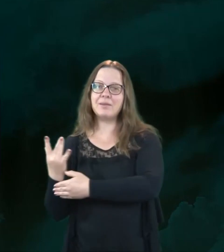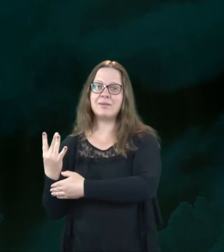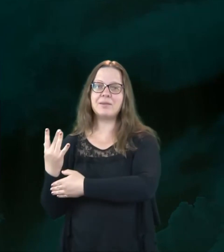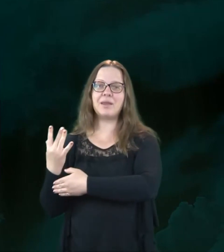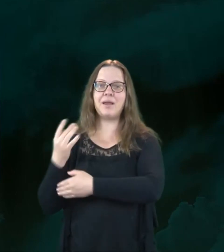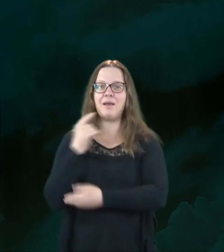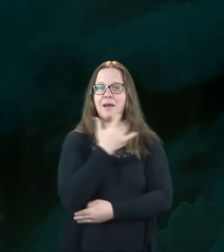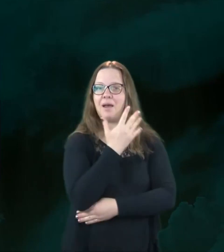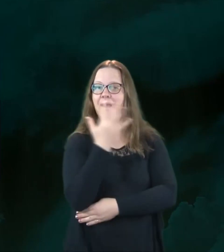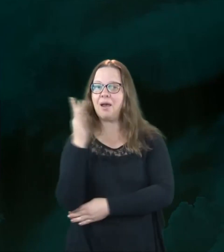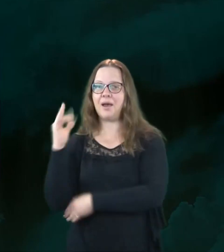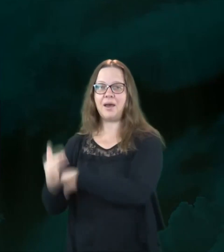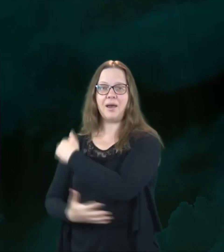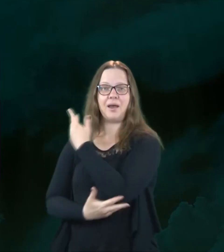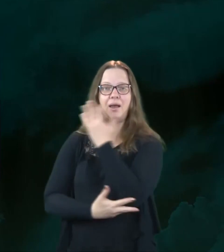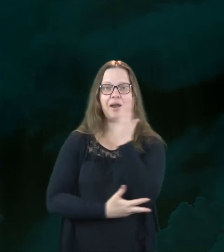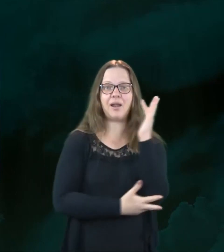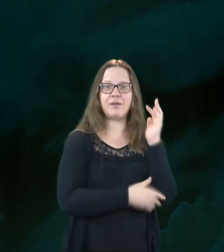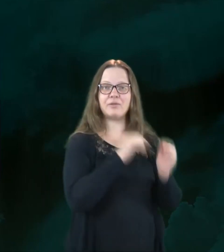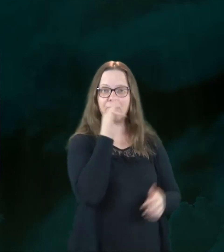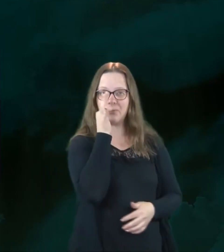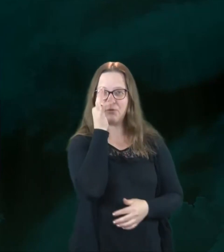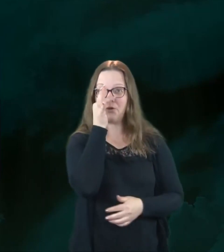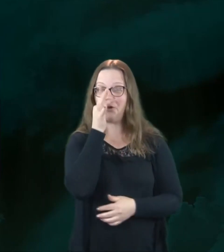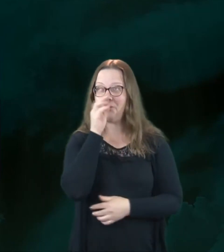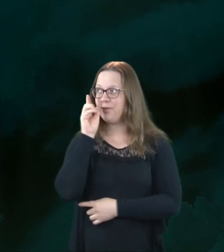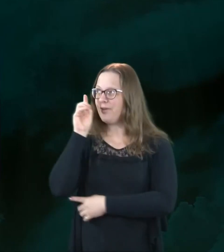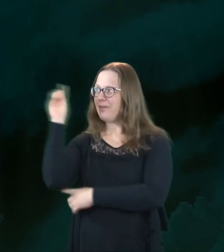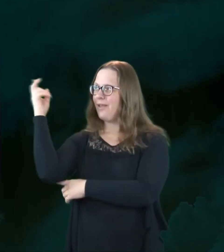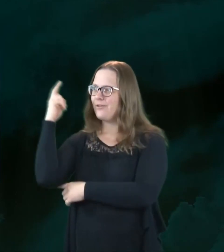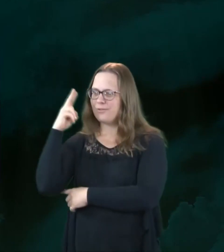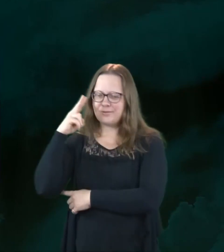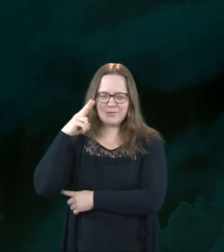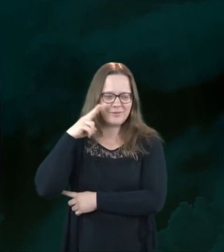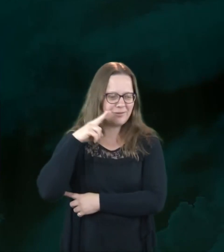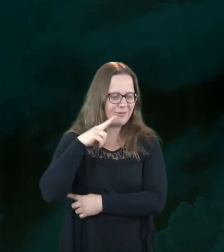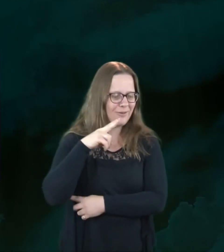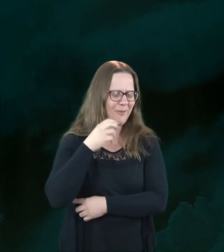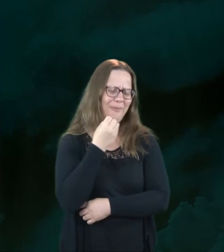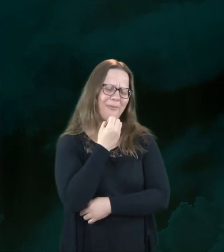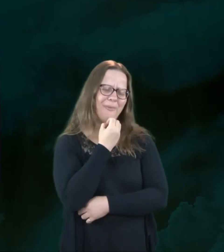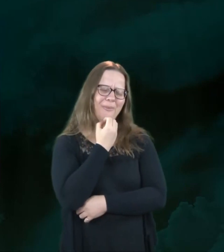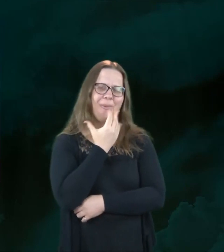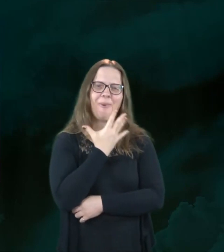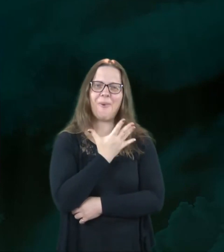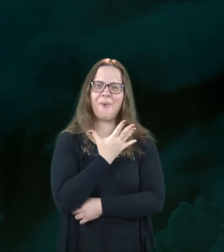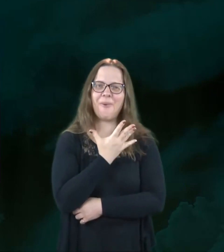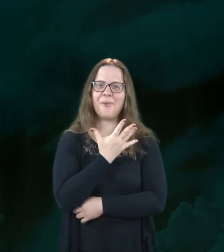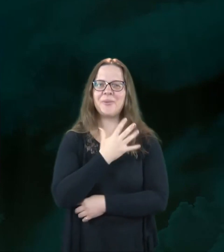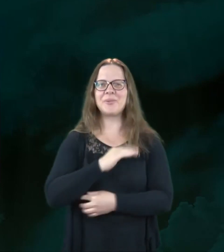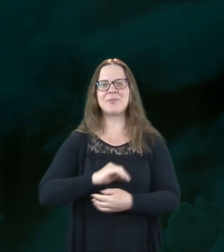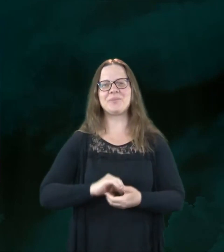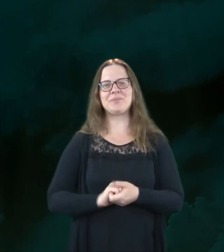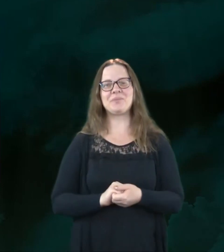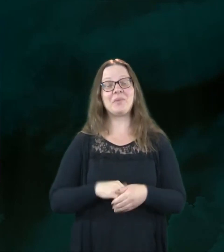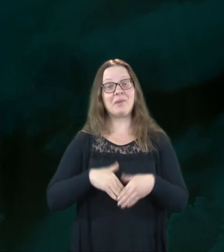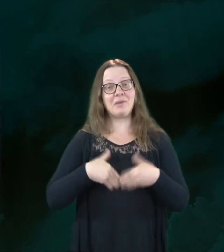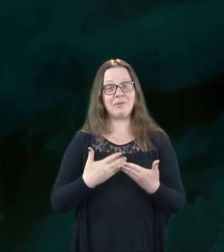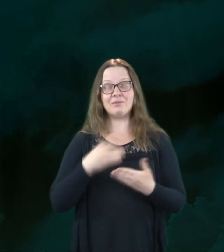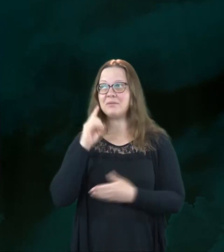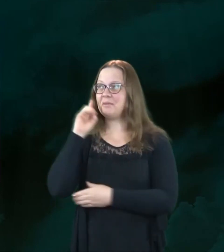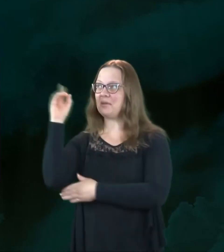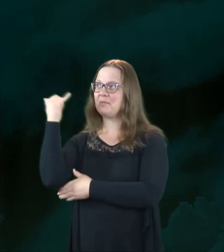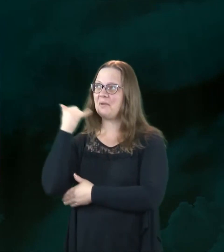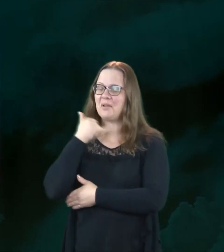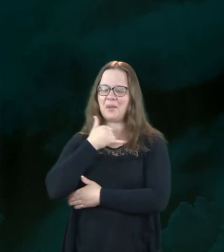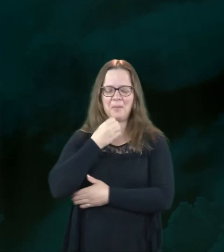terceiro dia Deus disse que era bom. Ele viu tudo que criara, no terceiro dia ele disse que era bom. Quando ele disse que era bom,